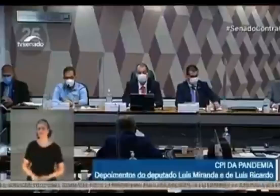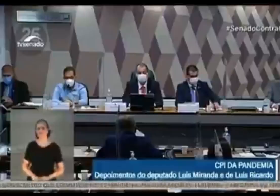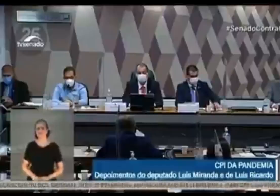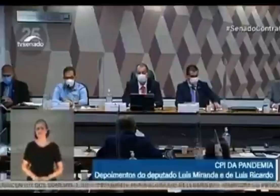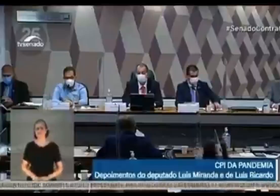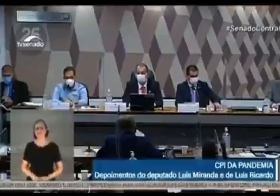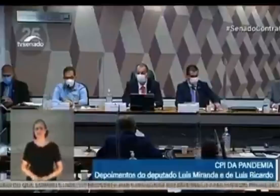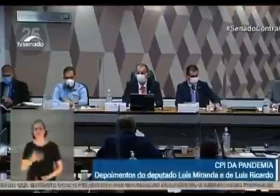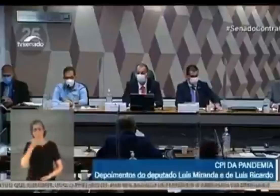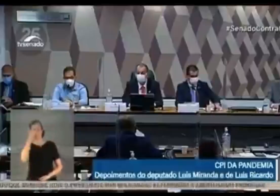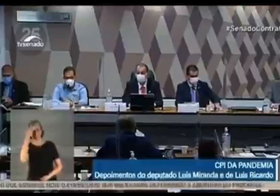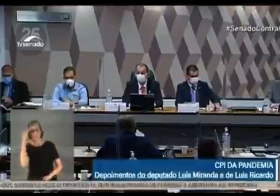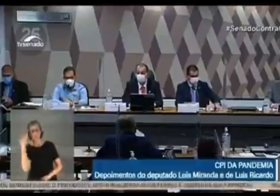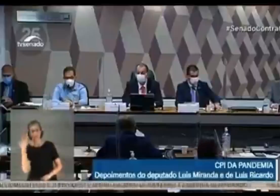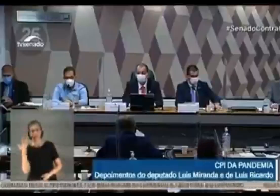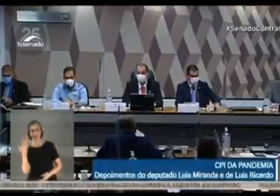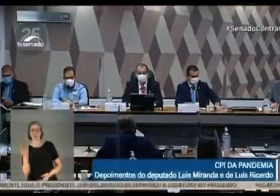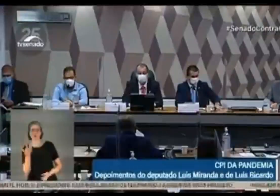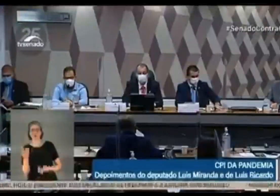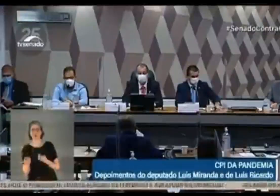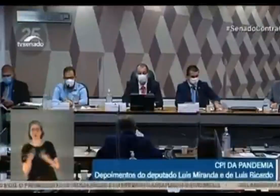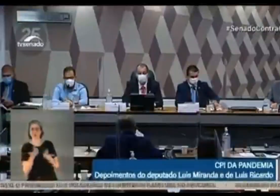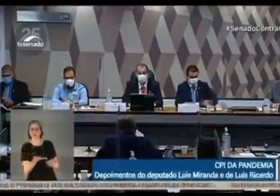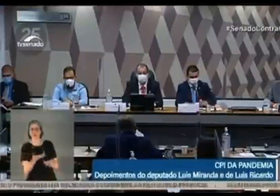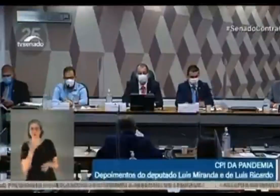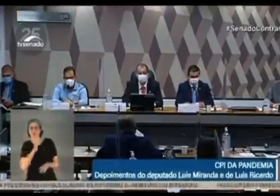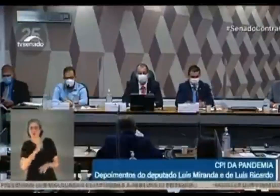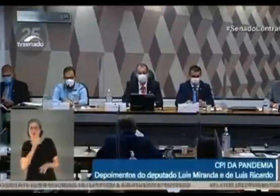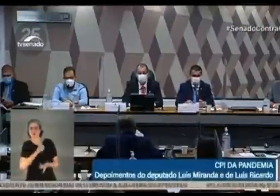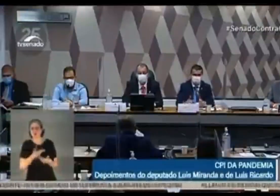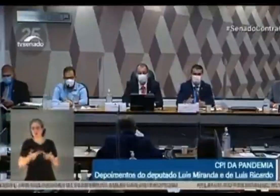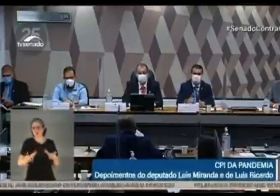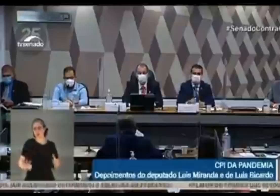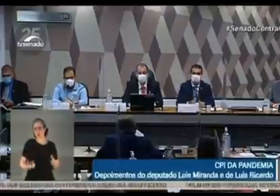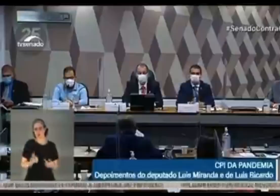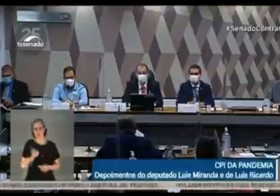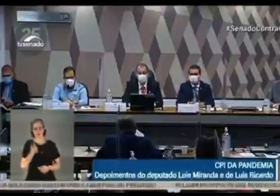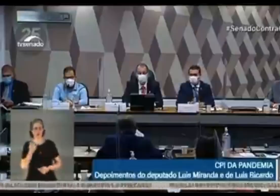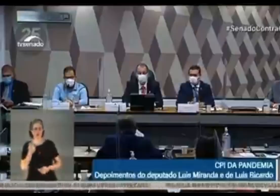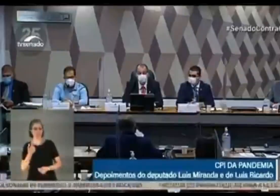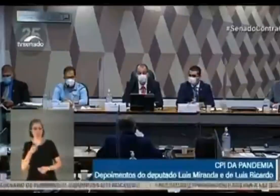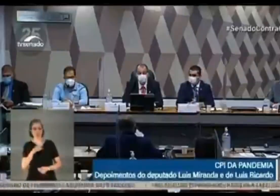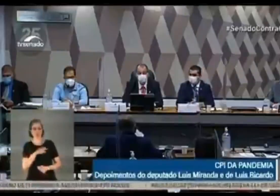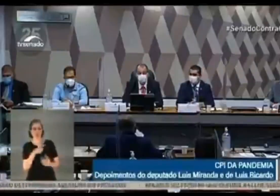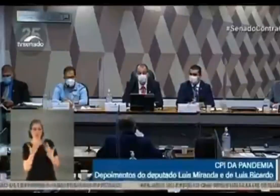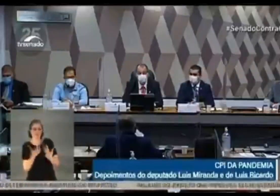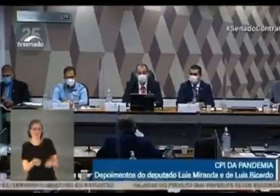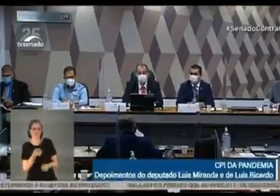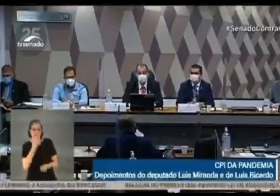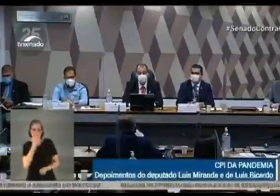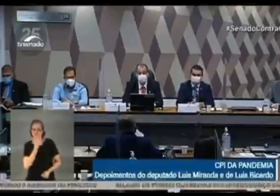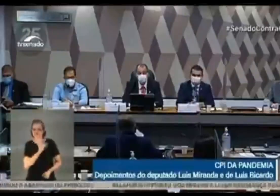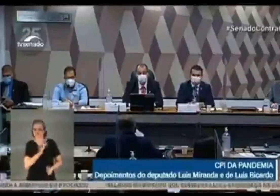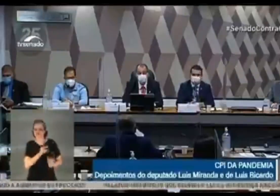ofereceu vantagem de qualquer natureza para que Vossa Senhoria aceitasse ignorar regras ou afrouxar as